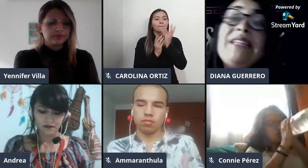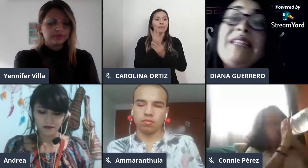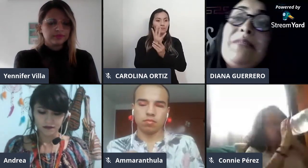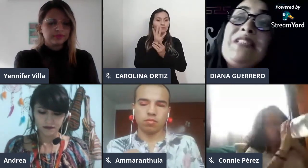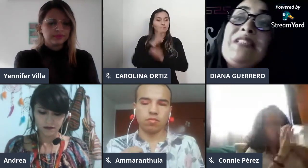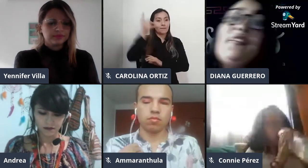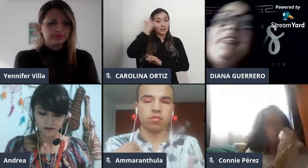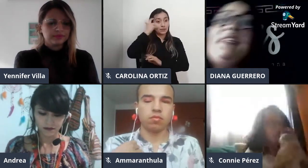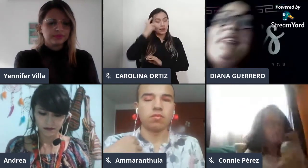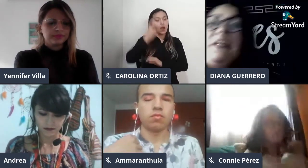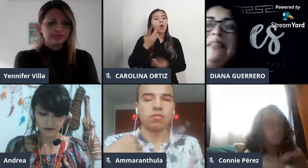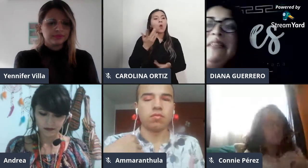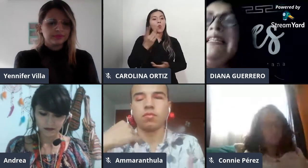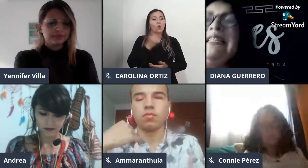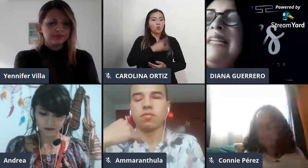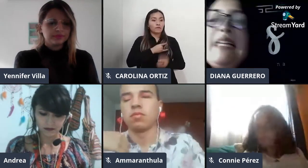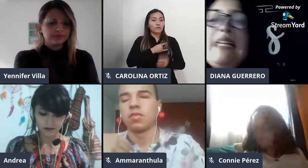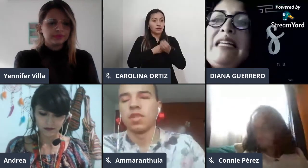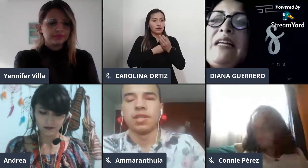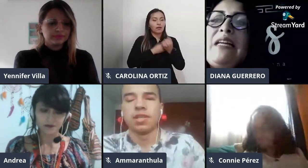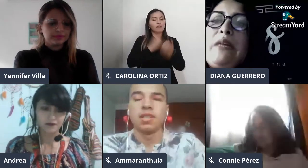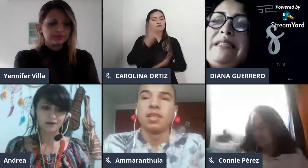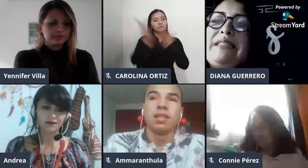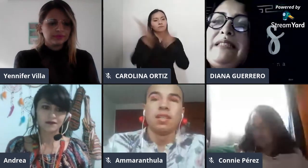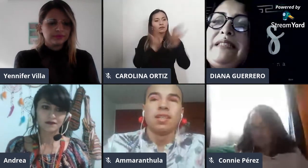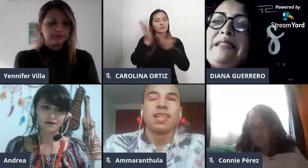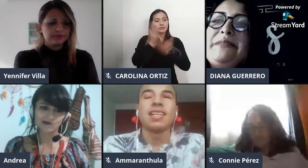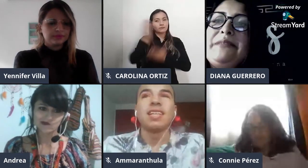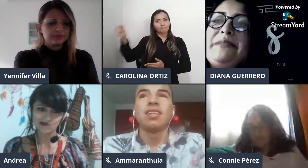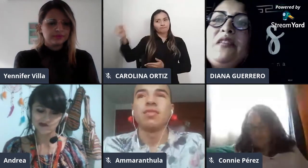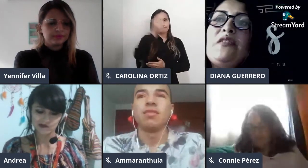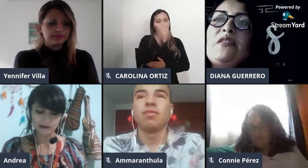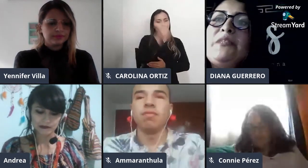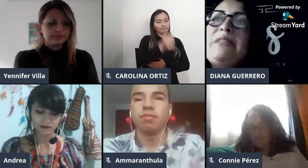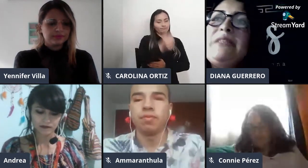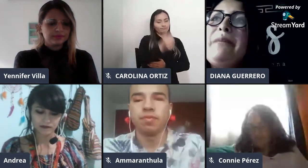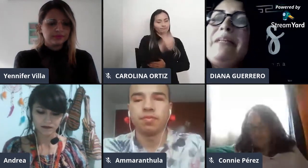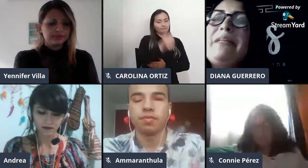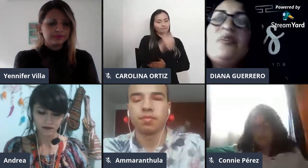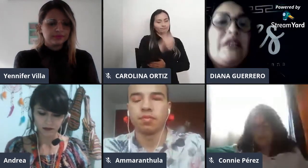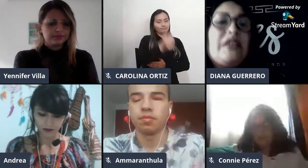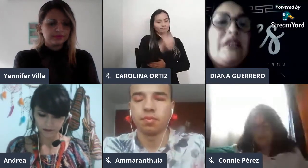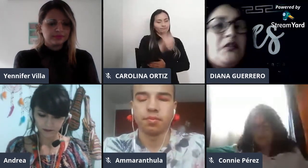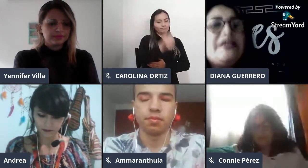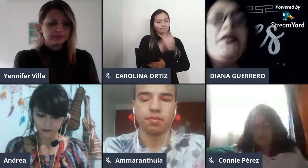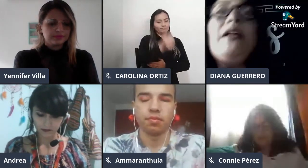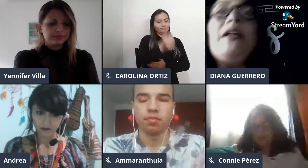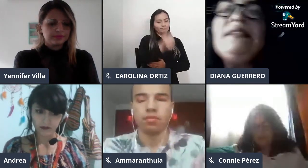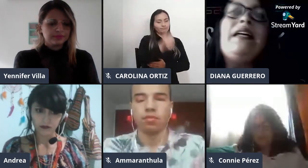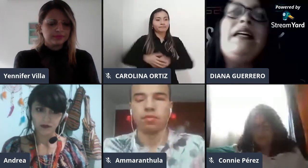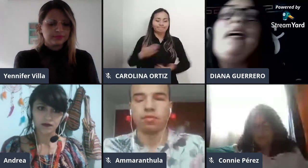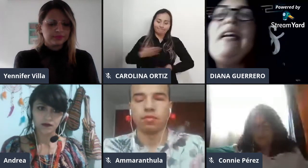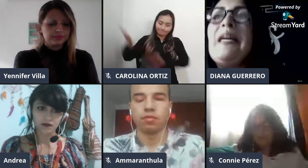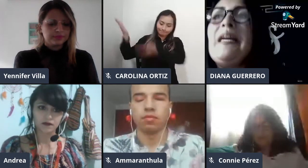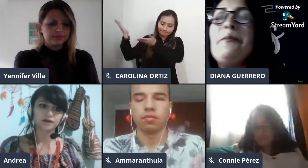el servicio de intérpretes y lengua de señas. Entonces, pues bienvenidos a todos y a